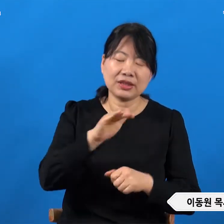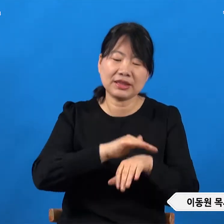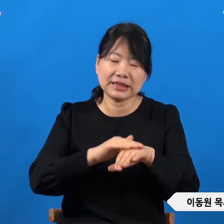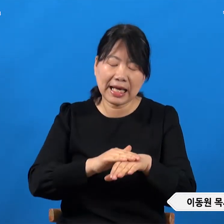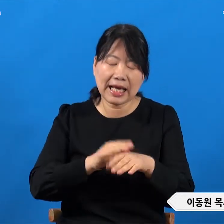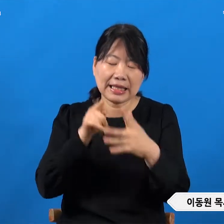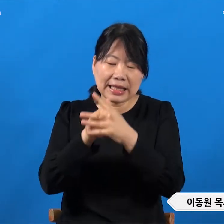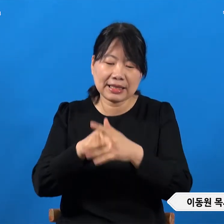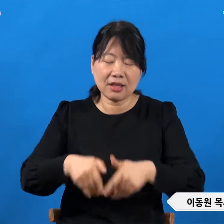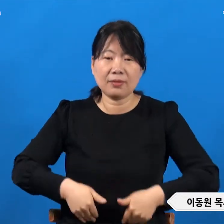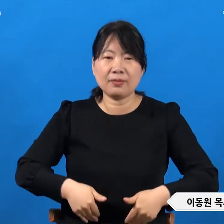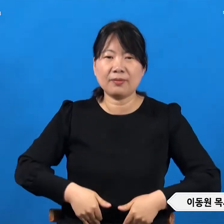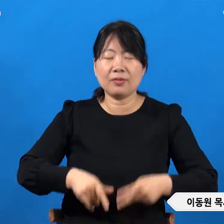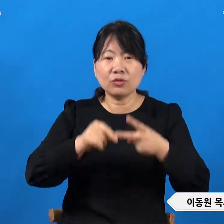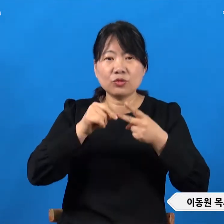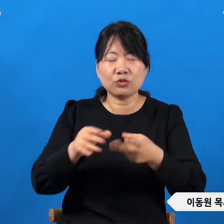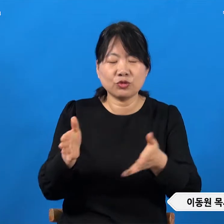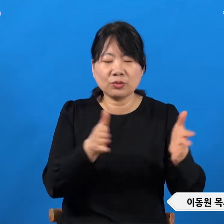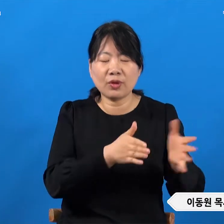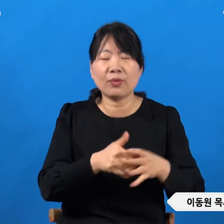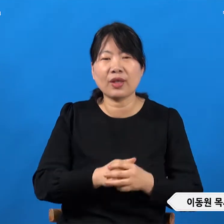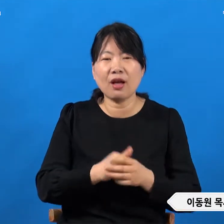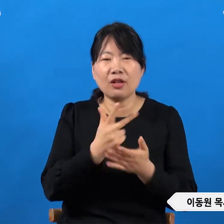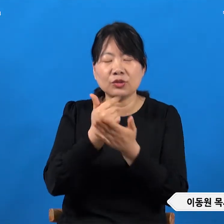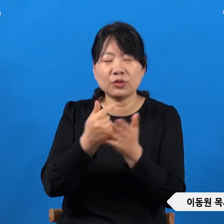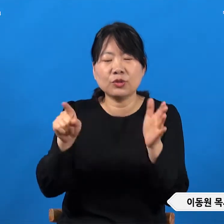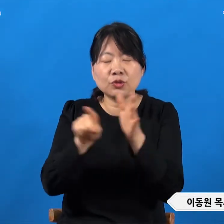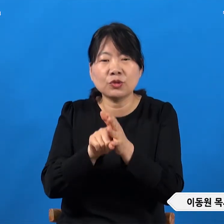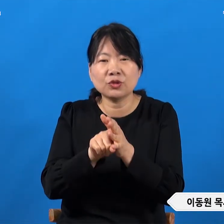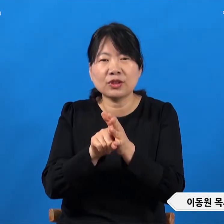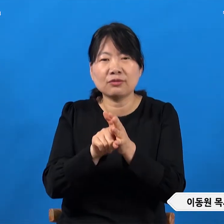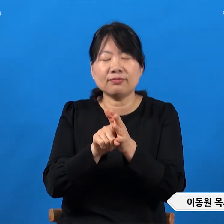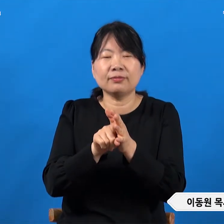잘 예상해야 한다는 것입니다. 두 번째는 주를 위해